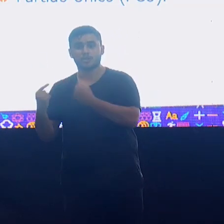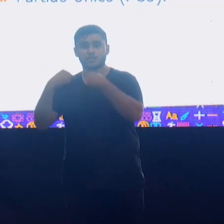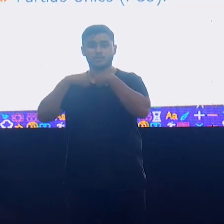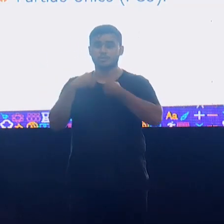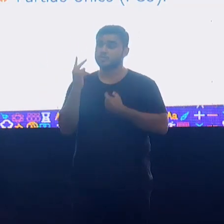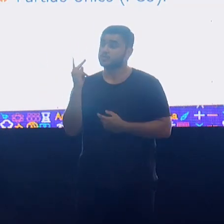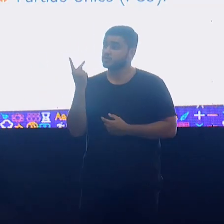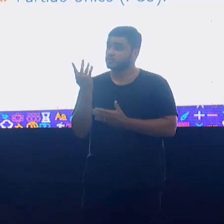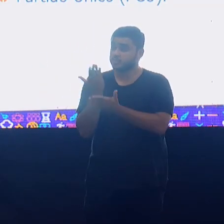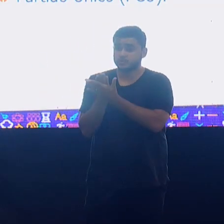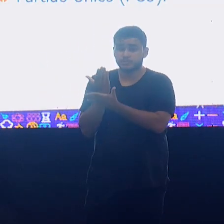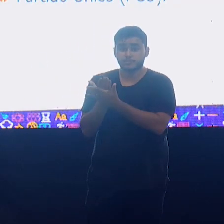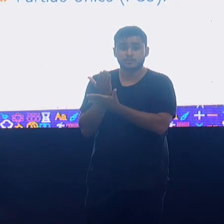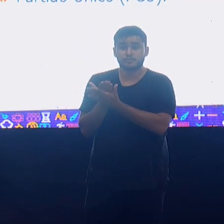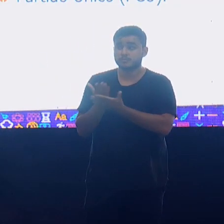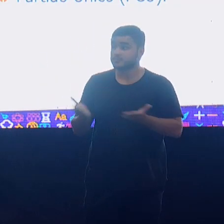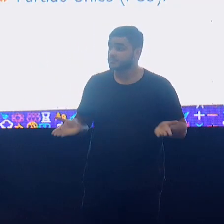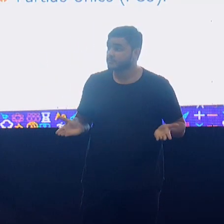dor de dente, vai para o açougue.